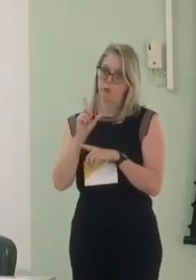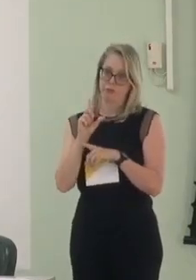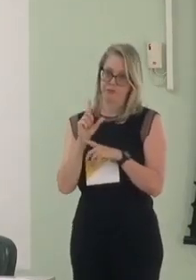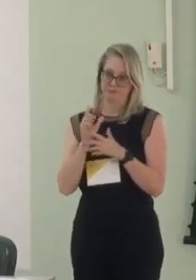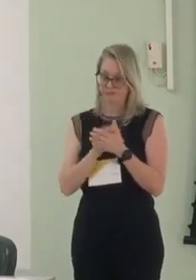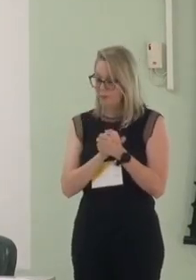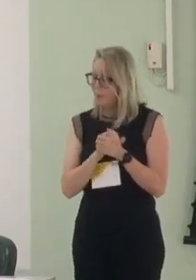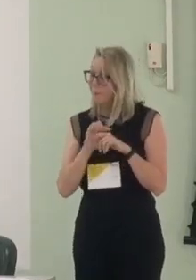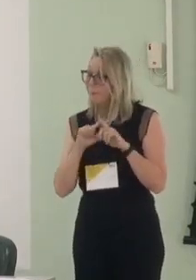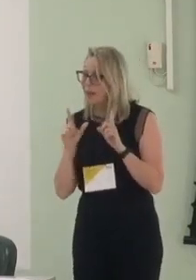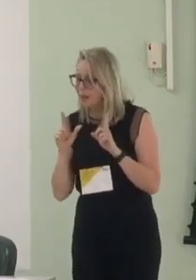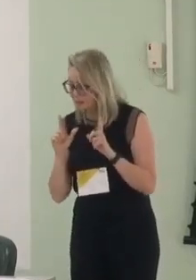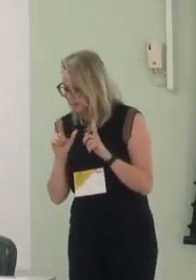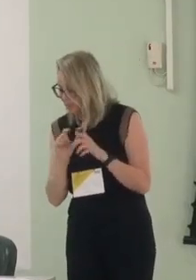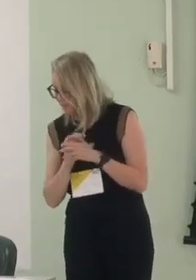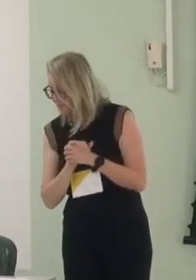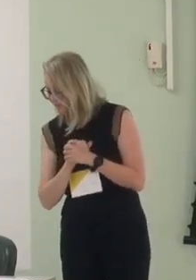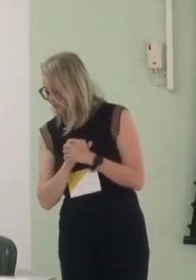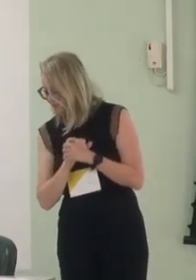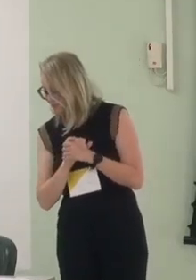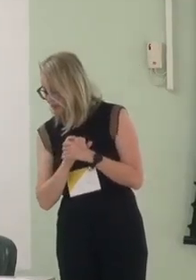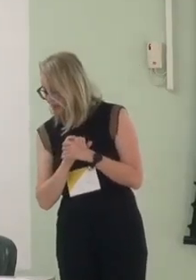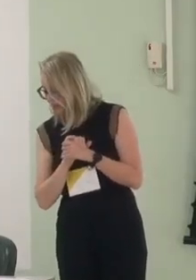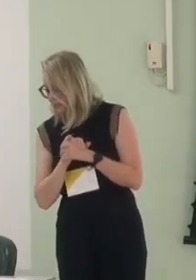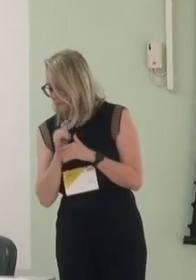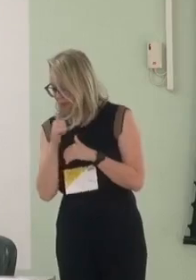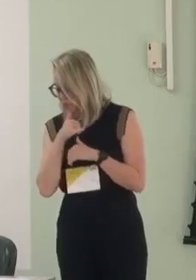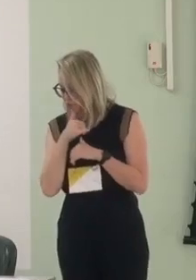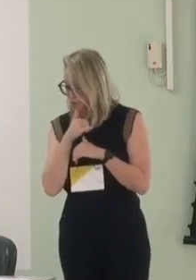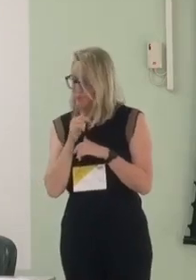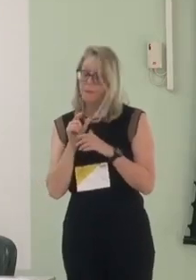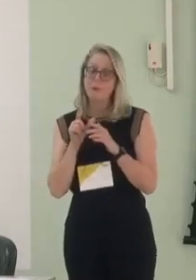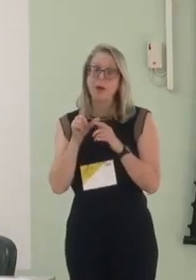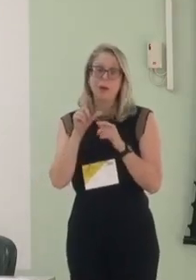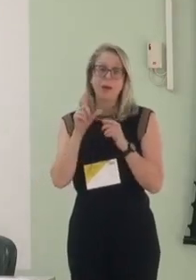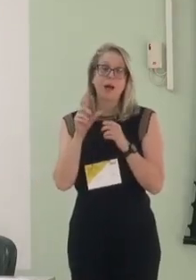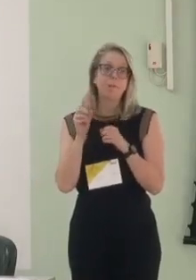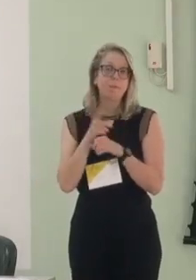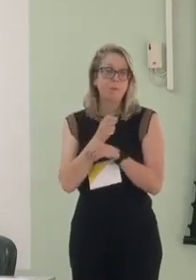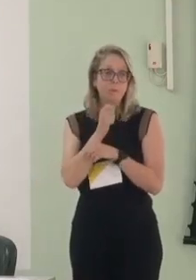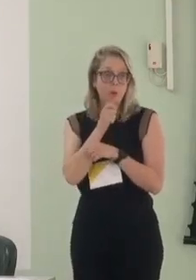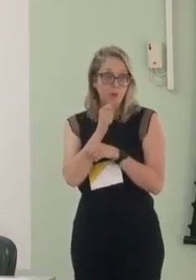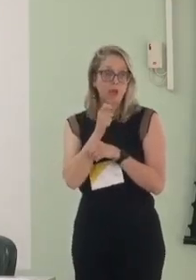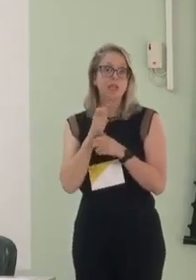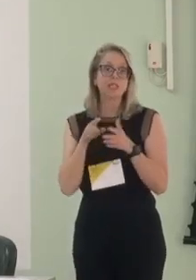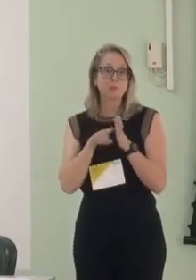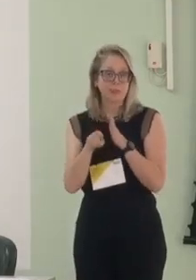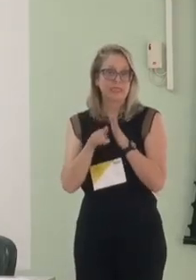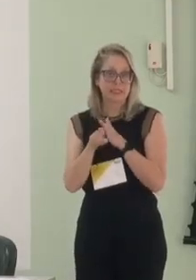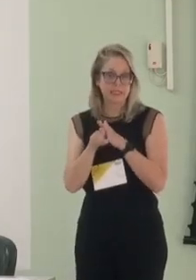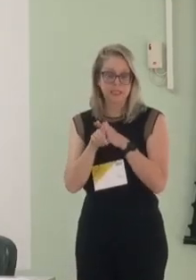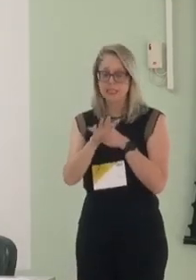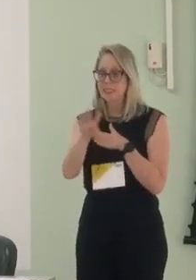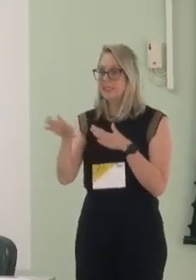recente, mas, infelizmente, poucas pesquisas dessa área